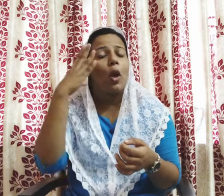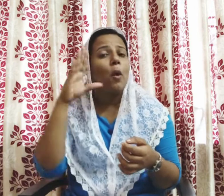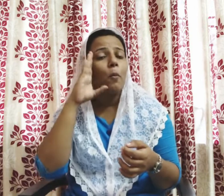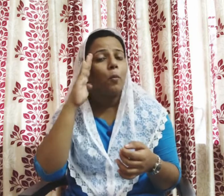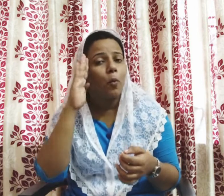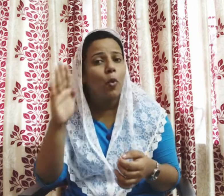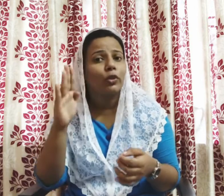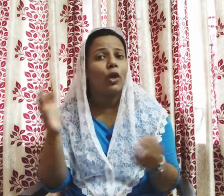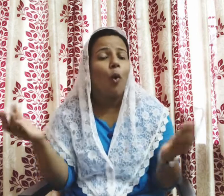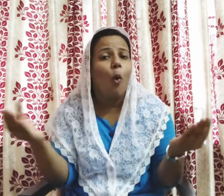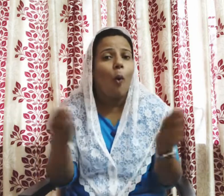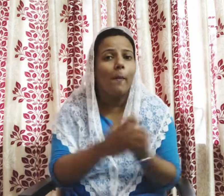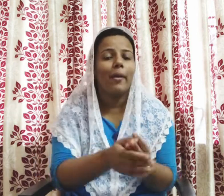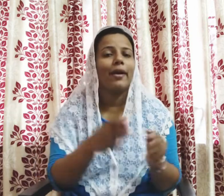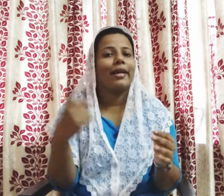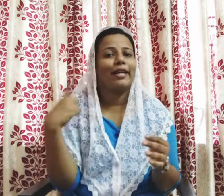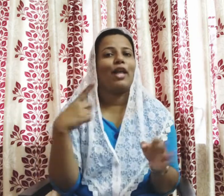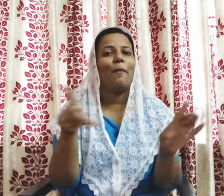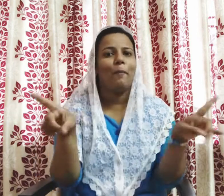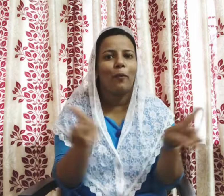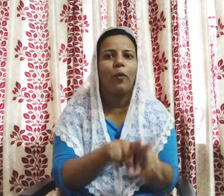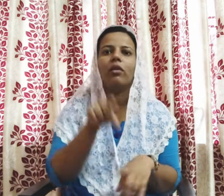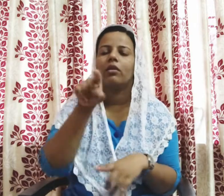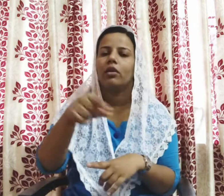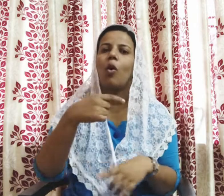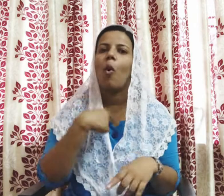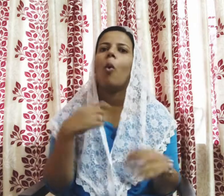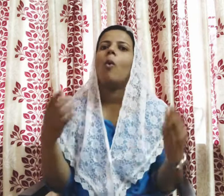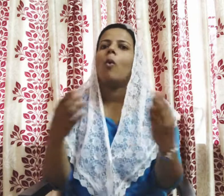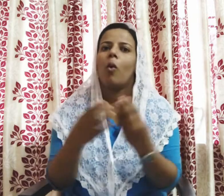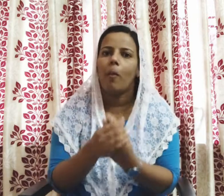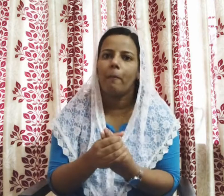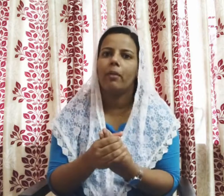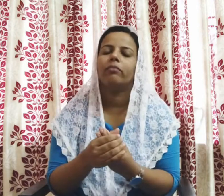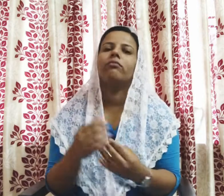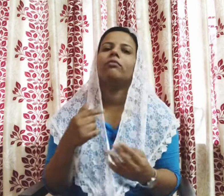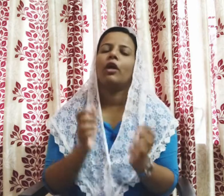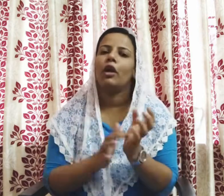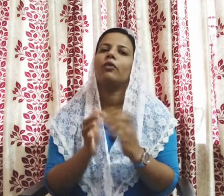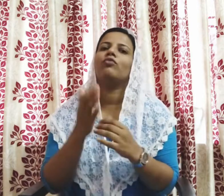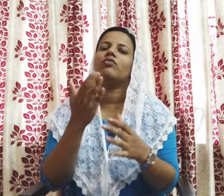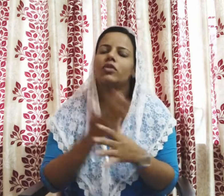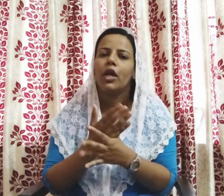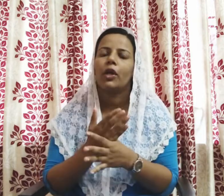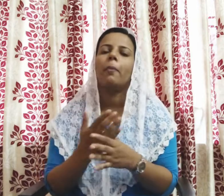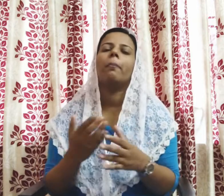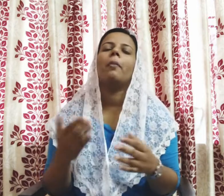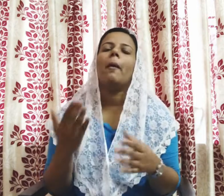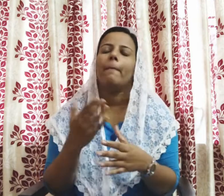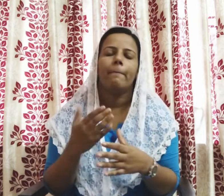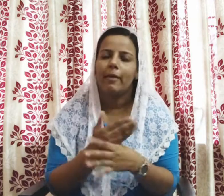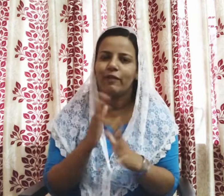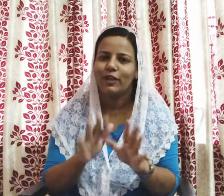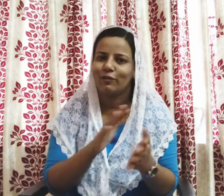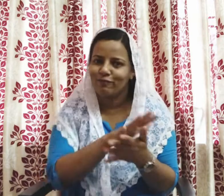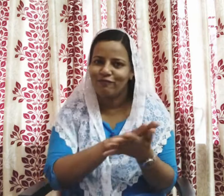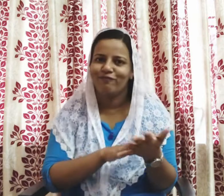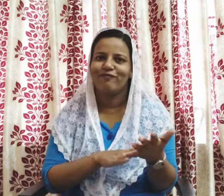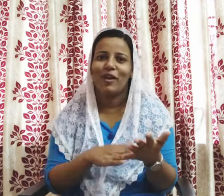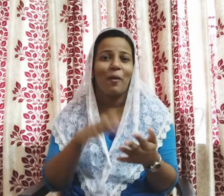ഇരുന്നതുപോലെ തന്നെ ഞാൻ നിങ്ങളുടെ കൂടെ നിൻ്റെ കൂടെ ഇരിക്കും, ഞാൻ മോശയിലൂടെ ചെയ്തതുപോലെ തന്നെ നിന്നിലൂടെ ചെയ്യും, മോശയുടെ